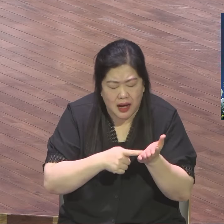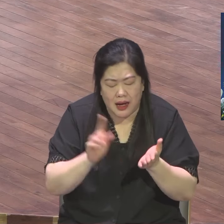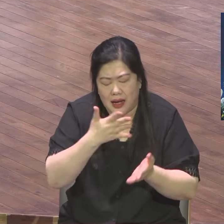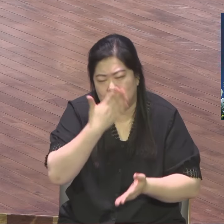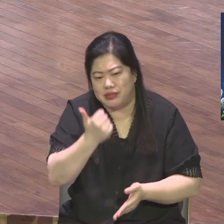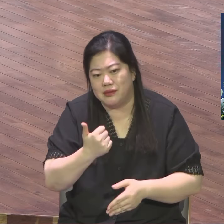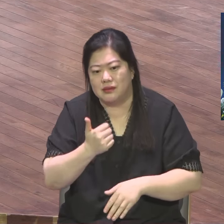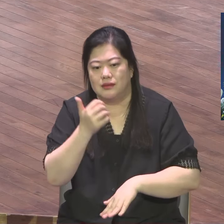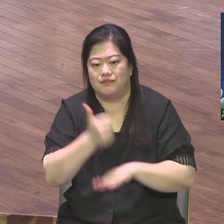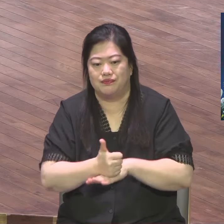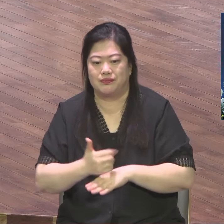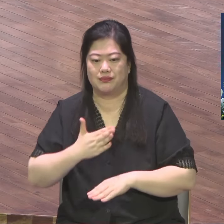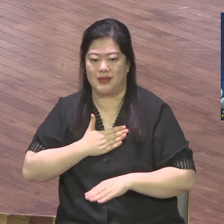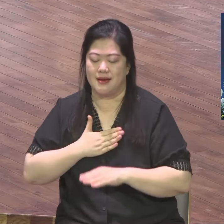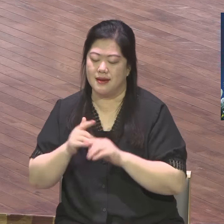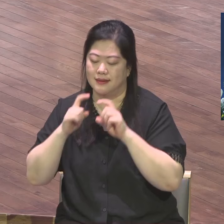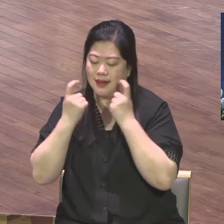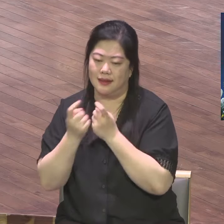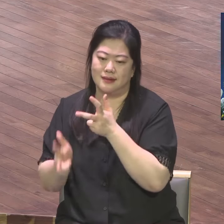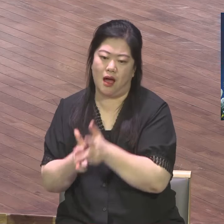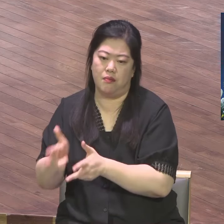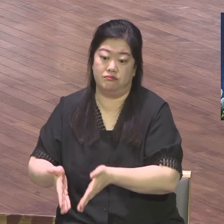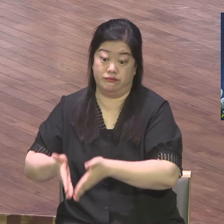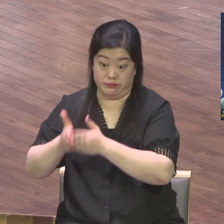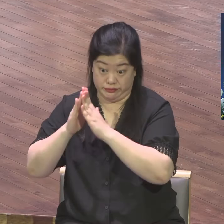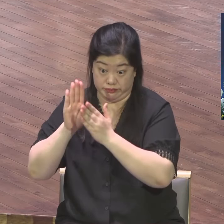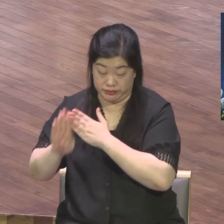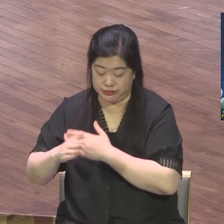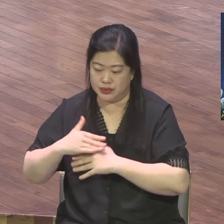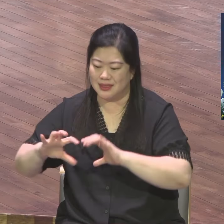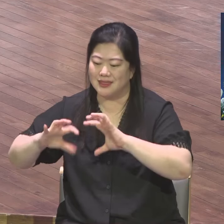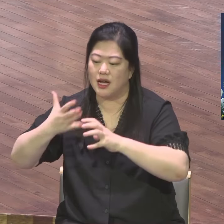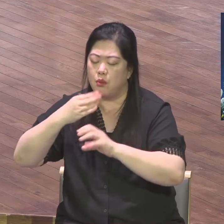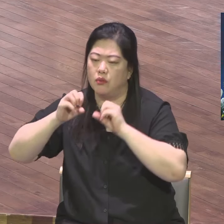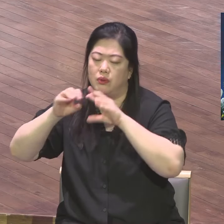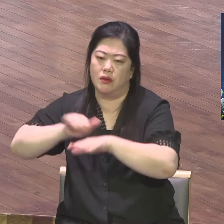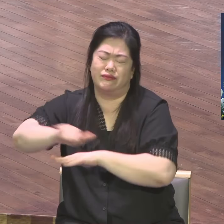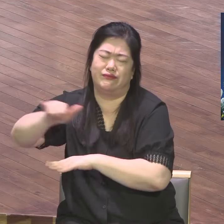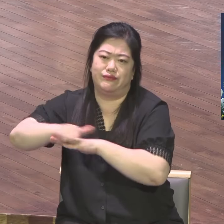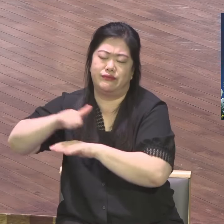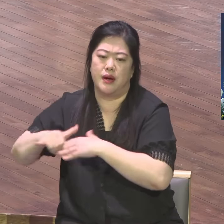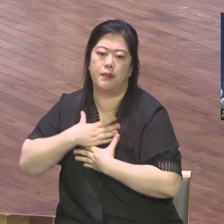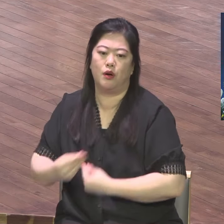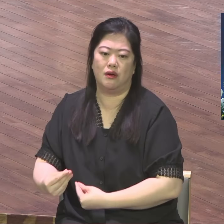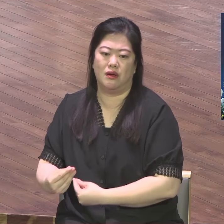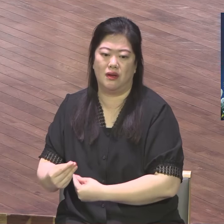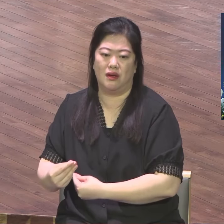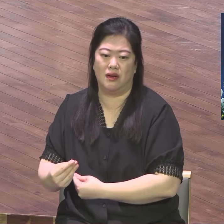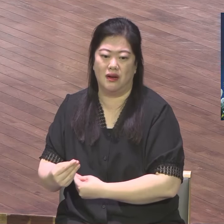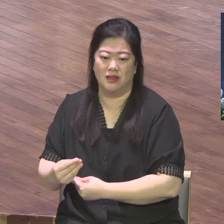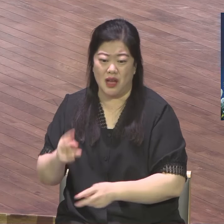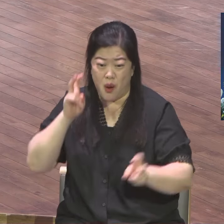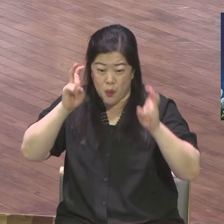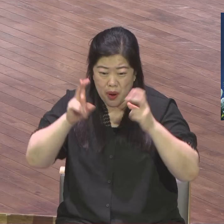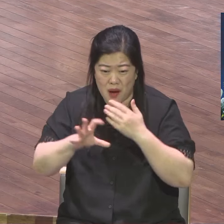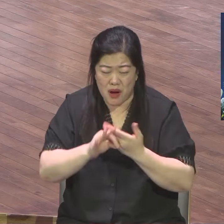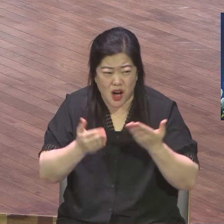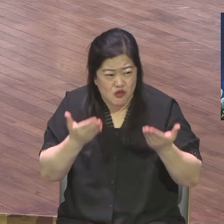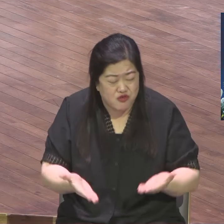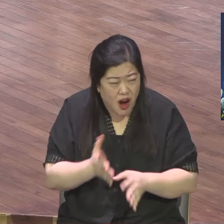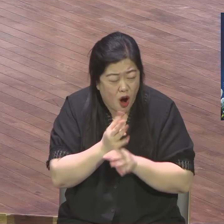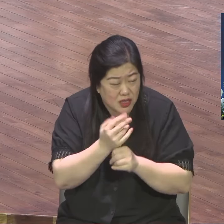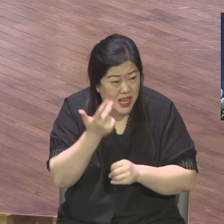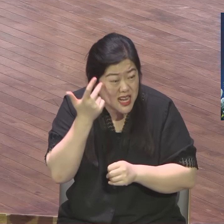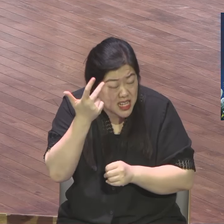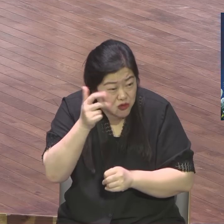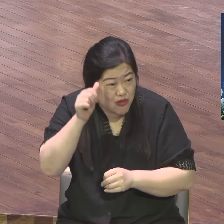기도 제목이 뭔지 아세요? 하나님, 제가요 이 직장에서는 신앙생활을